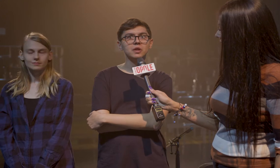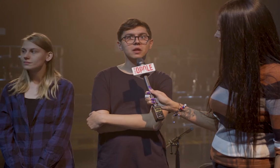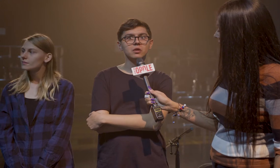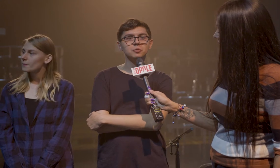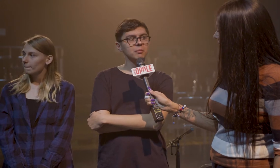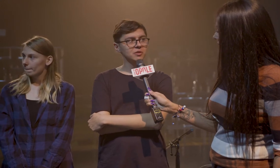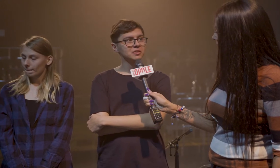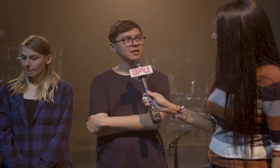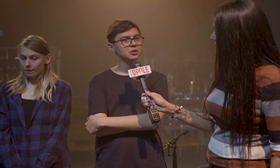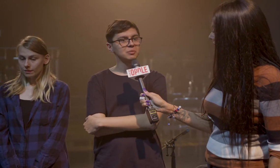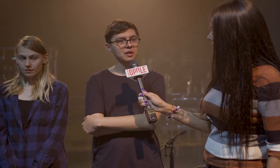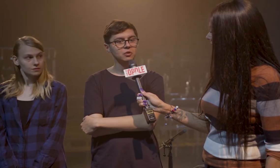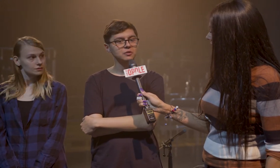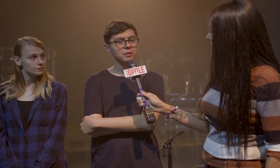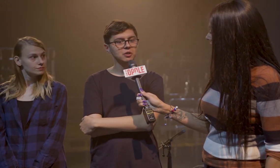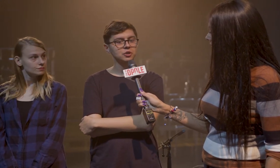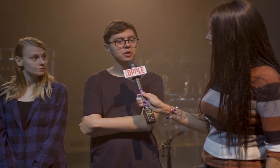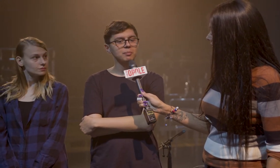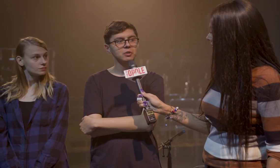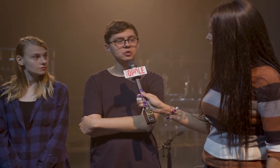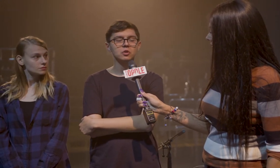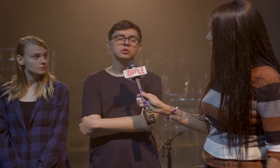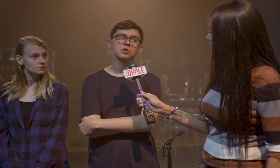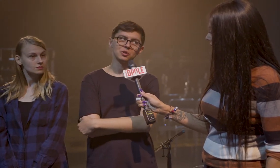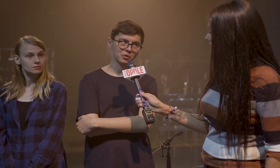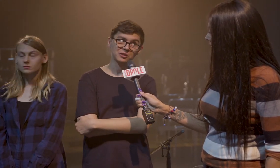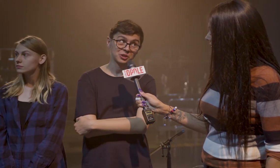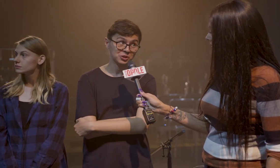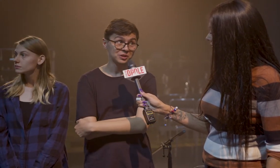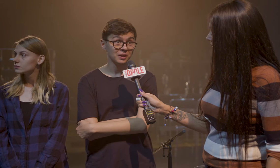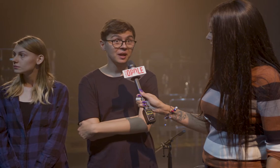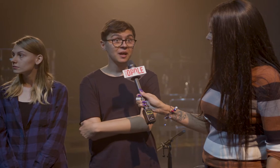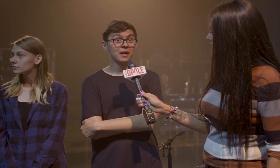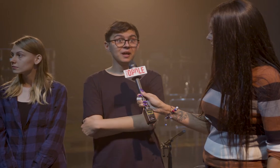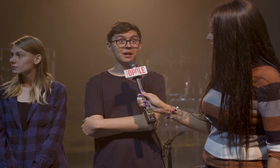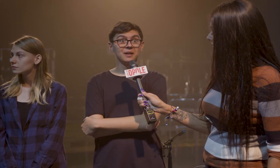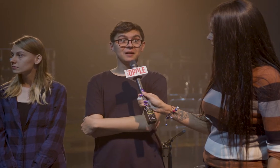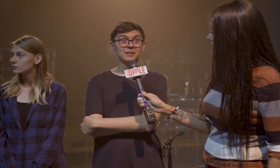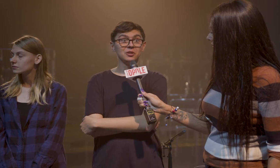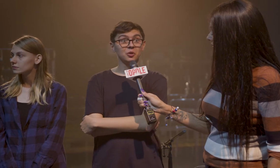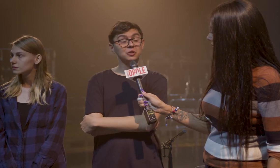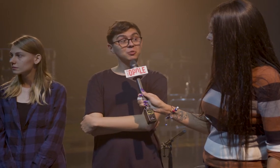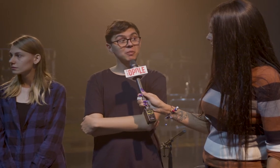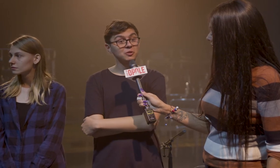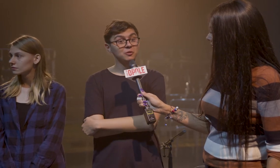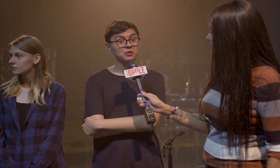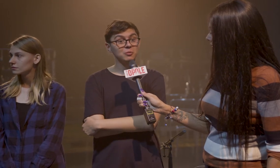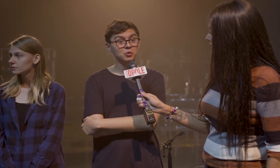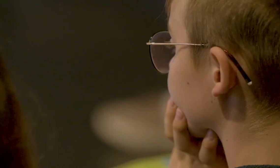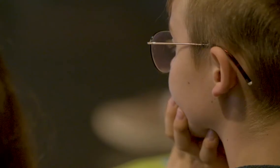takiego, na czym nam bardzo zależy, żeby zaglądać w te baśnie i pamiętać, że one są nie tylko dla dzieci, i że one czemuś bardzo ważnemu służą,